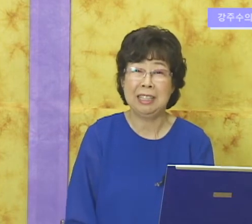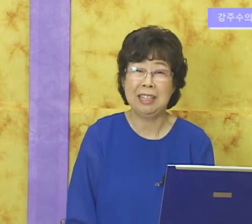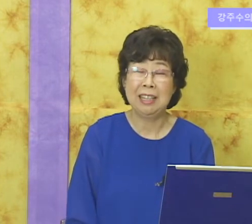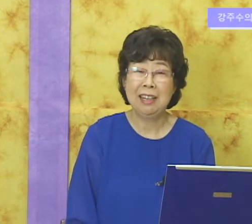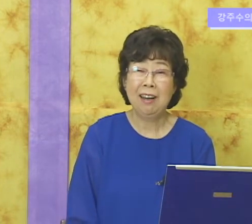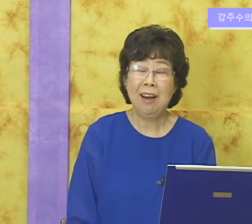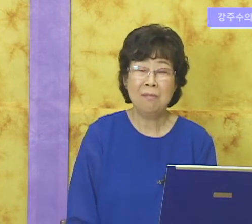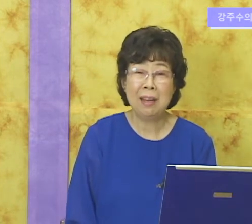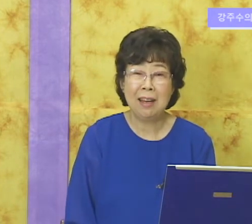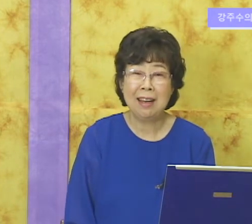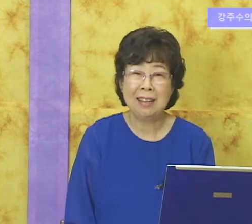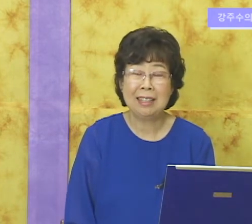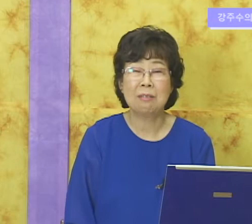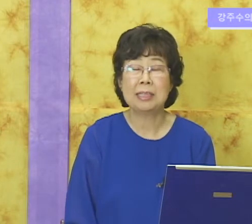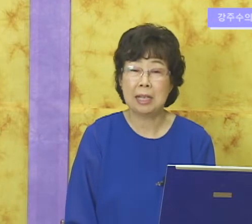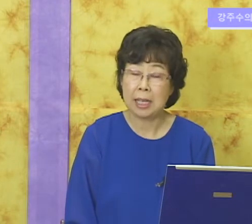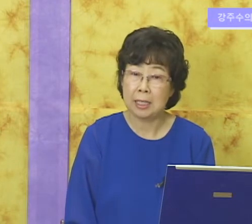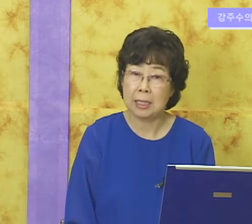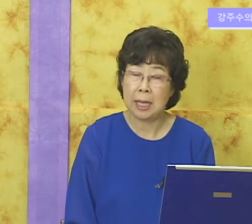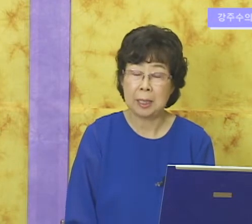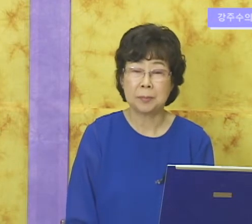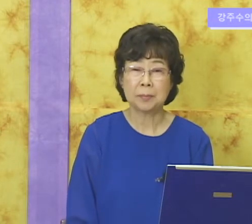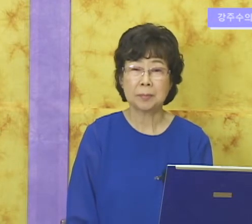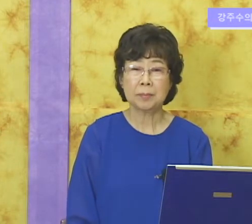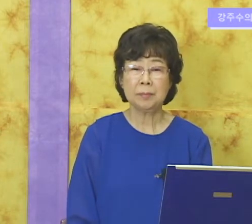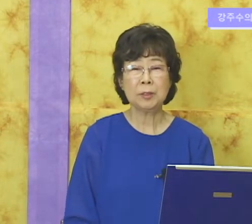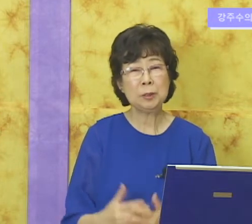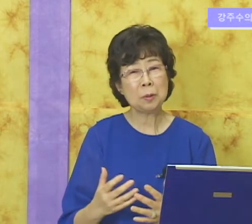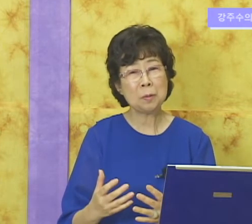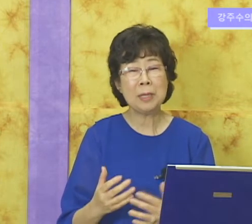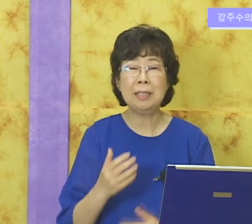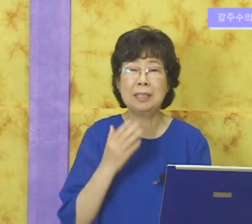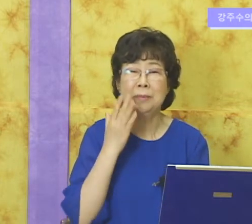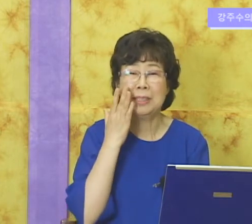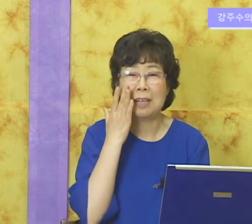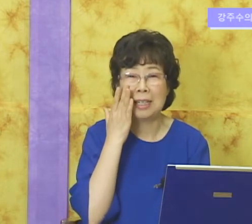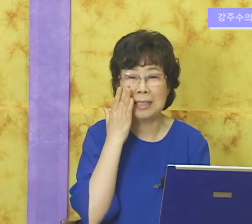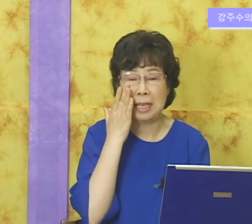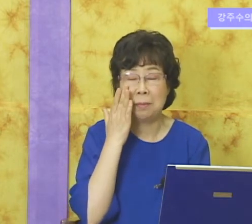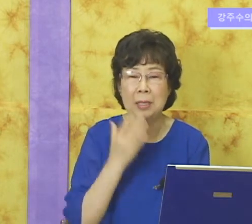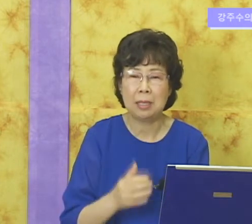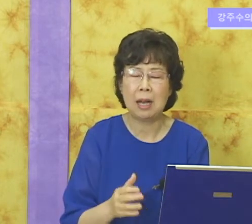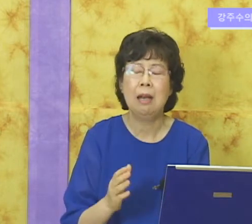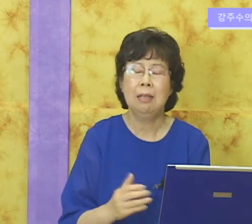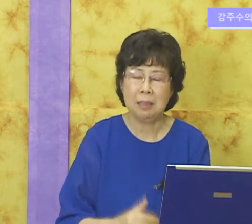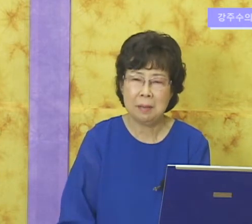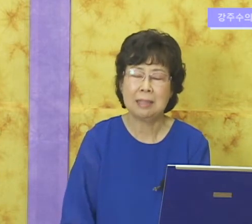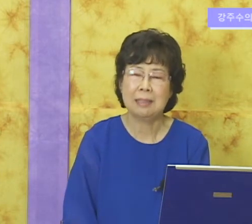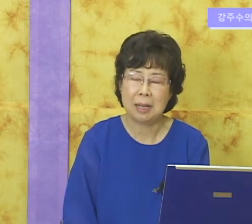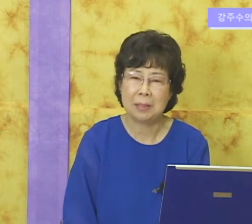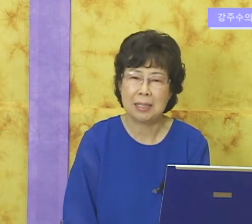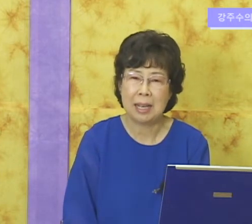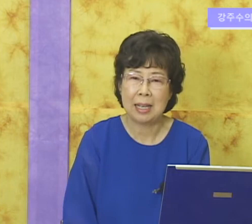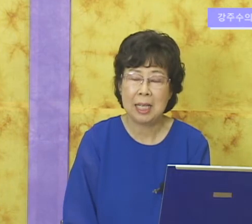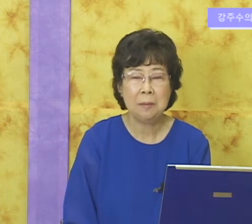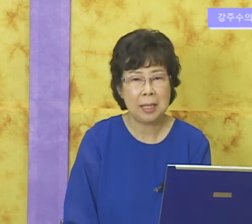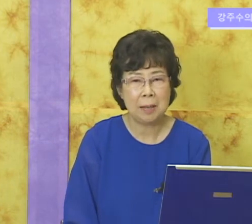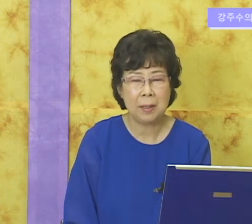내는지 엄마야 라고 생각했는데 조금만 더 그분들하고 같이 살아보니까 정말 그러합니다.